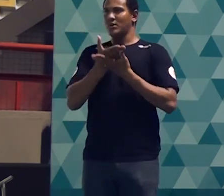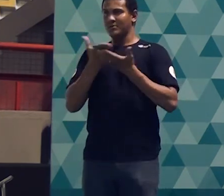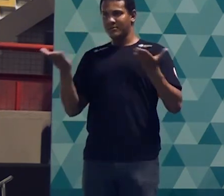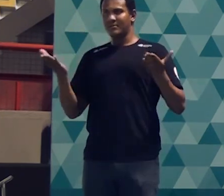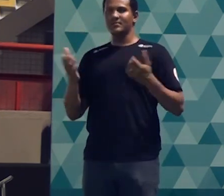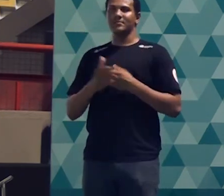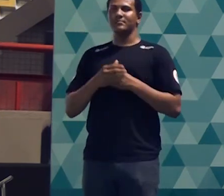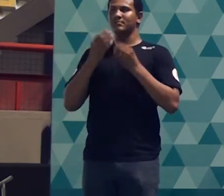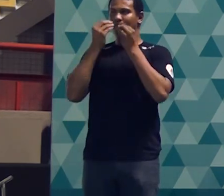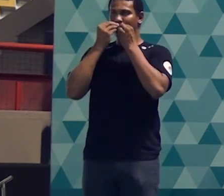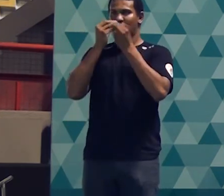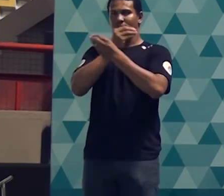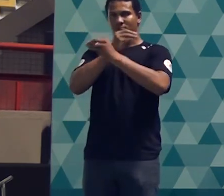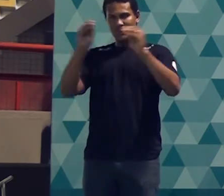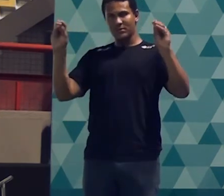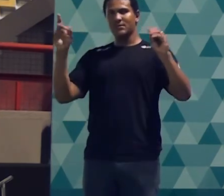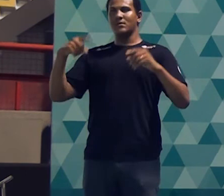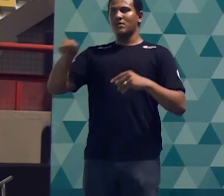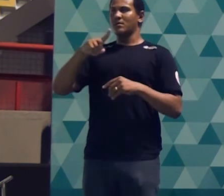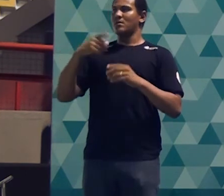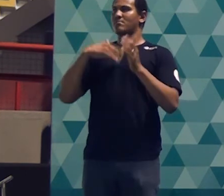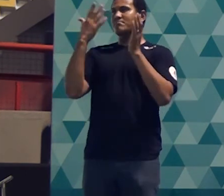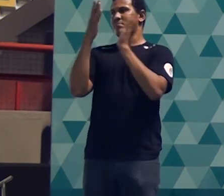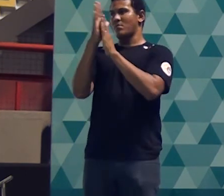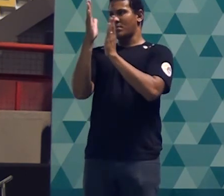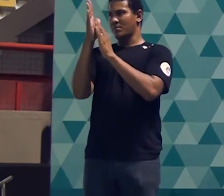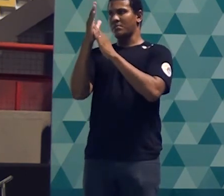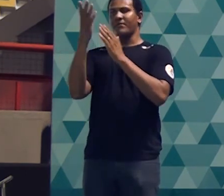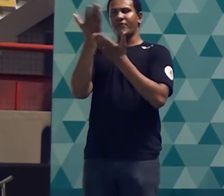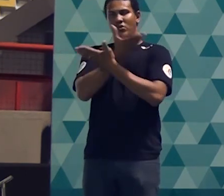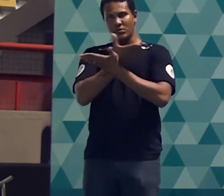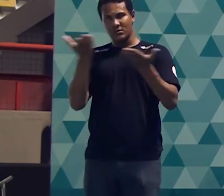vocês. Essas palmas são para vocês que ficaram aqui até